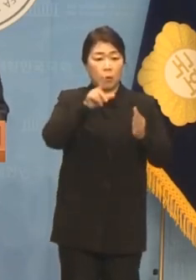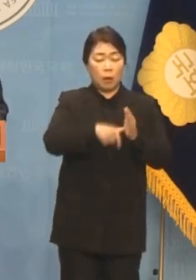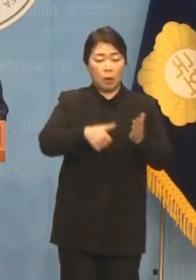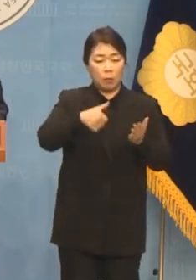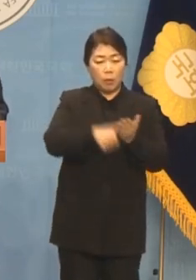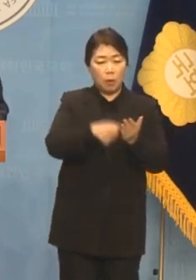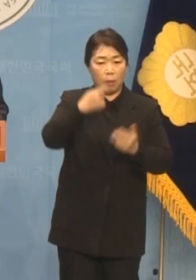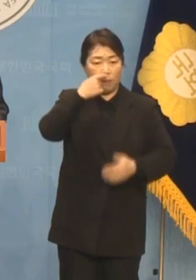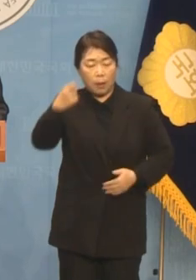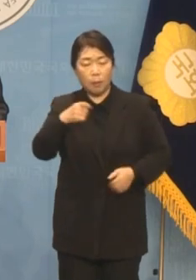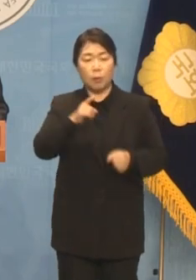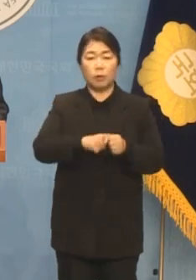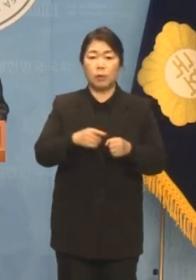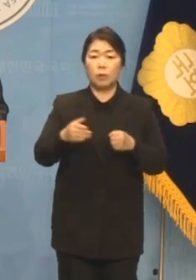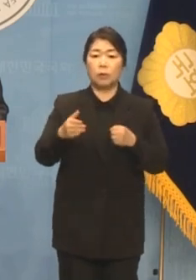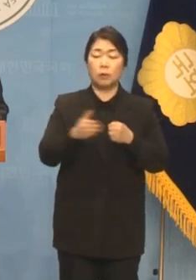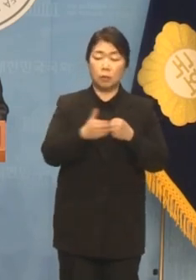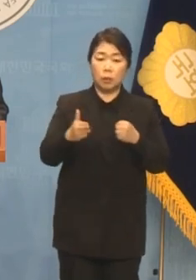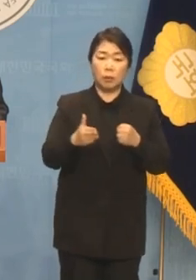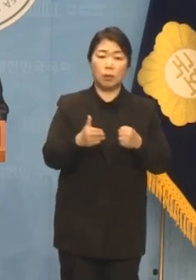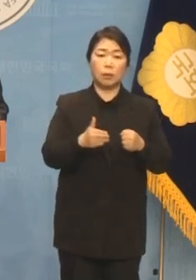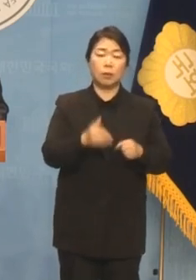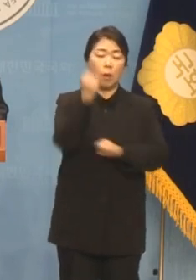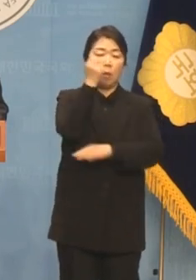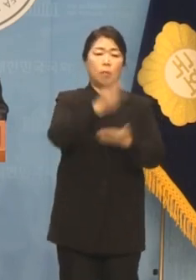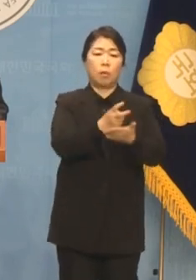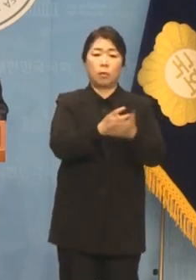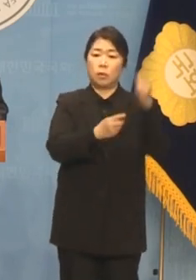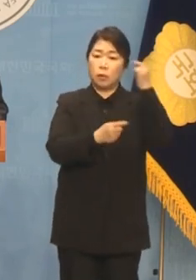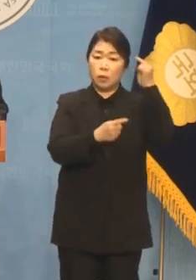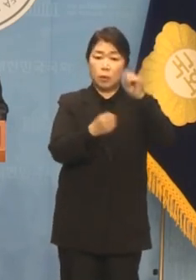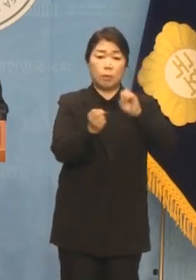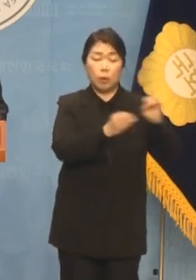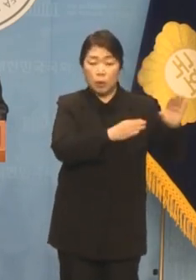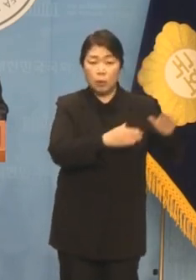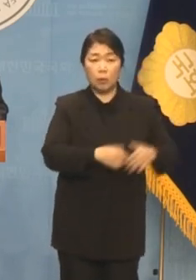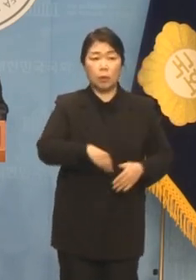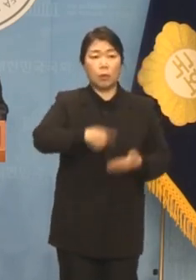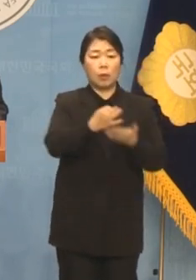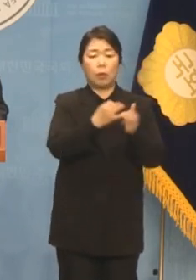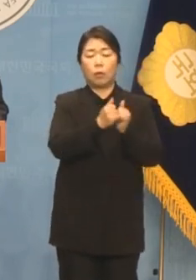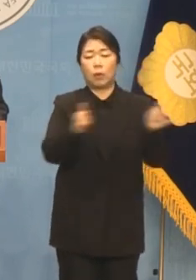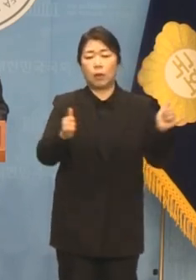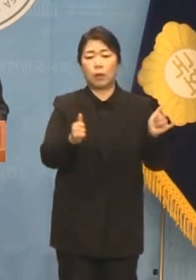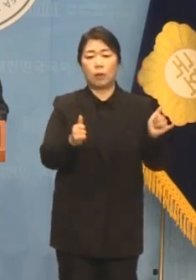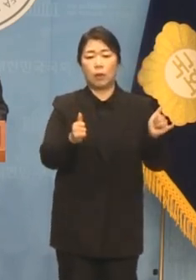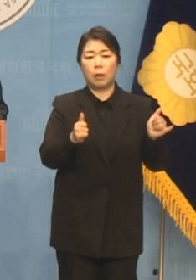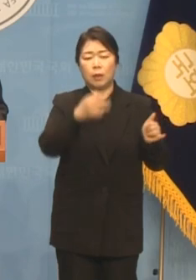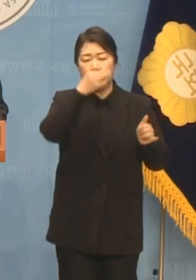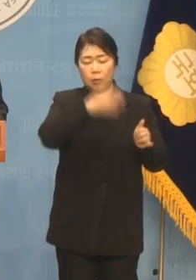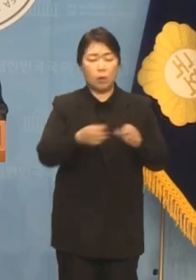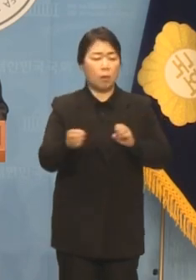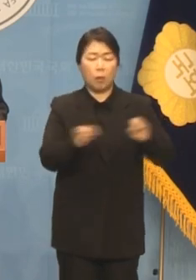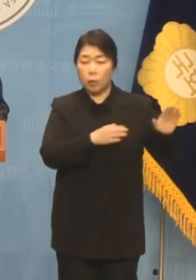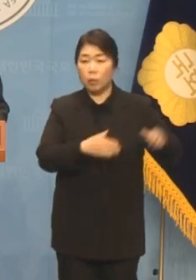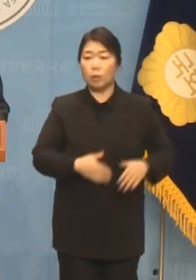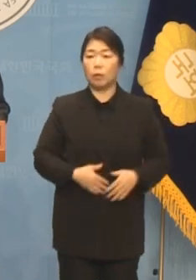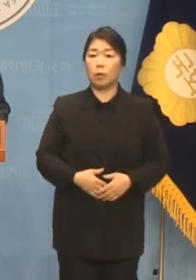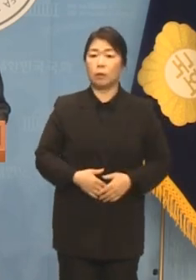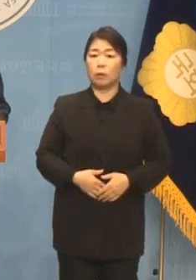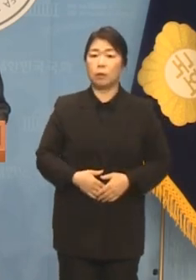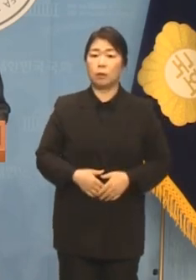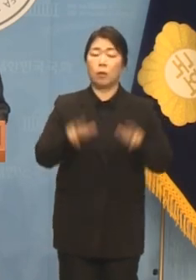자영업자들의 생존과 헌법 정신을 내팽겨친 이들이야말로 오늘날까지